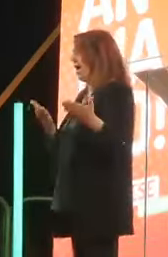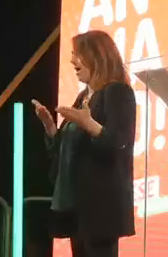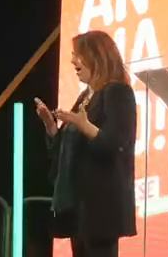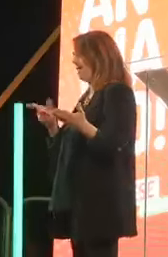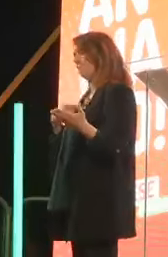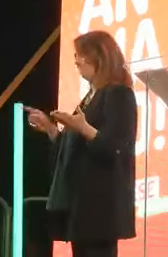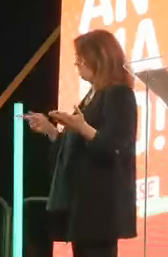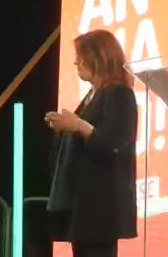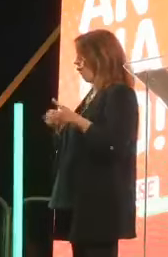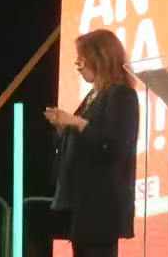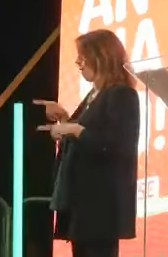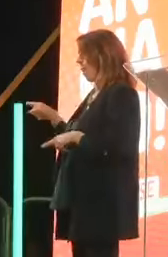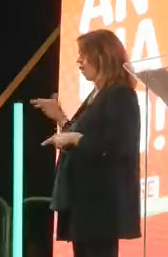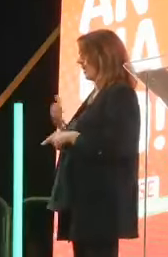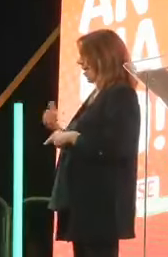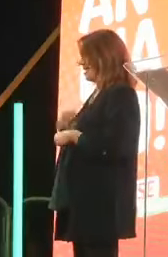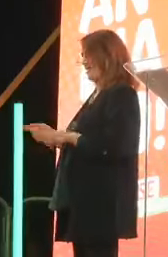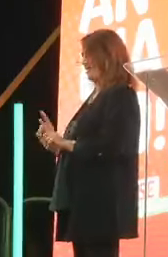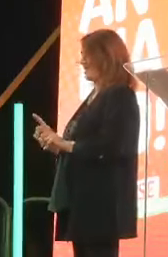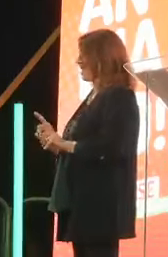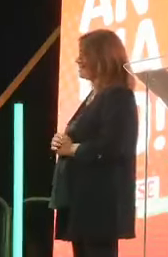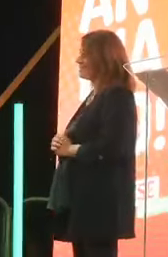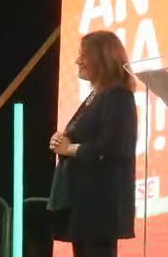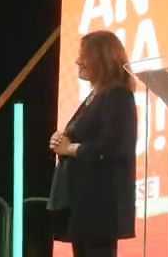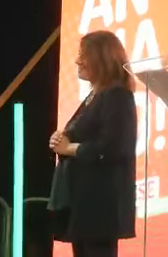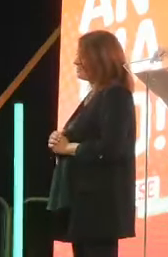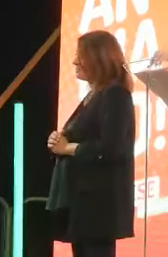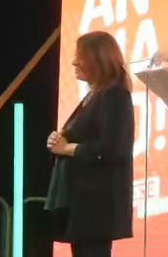siamo come loro.